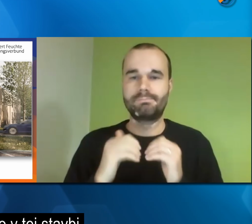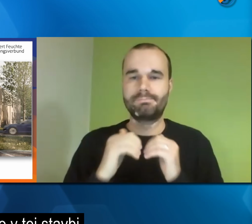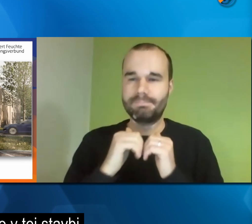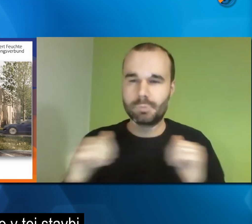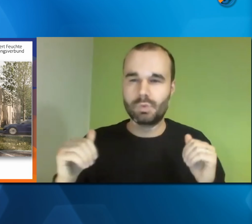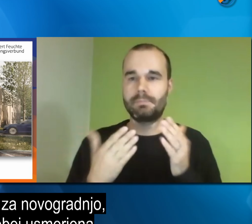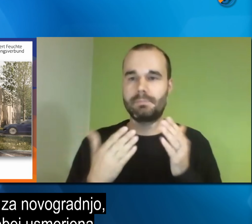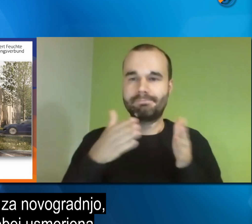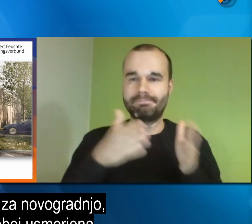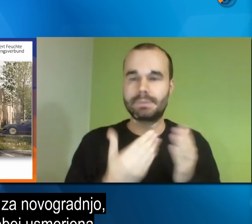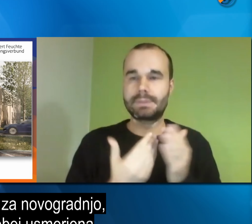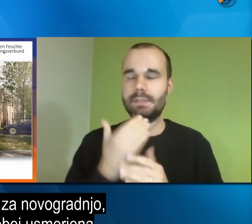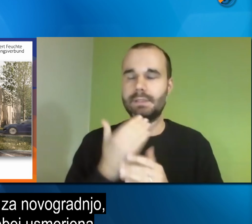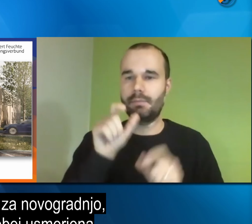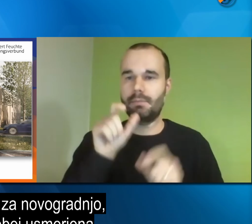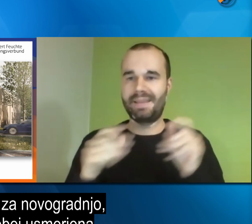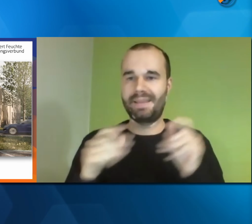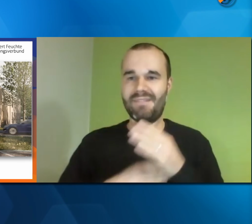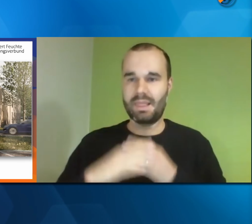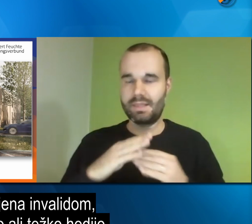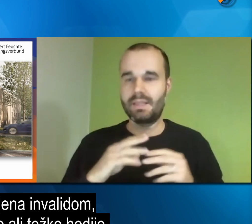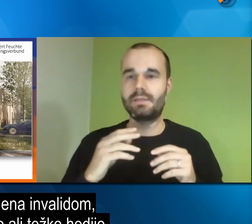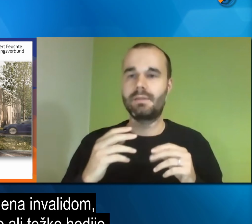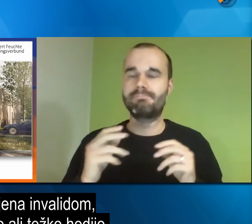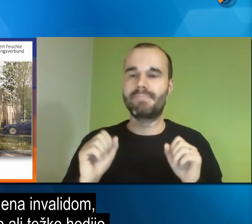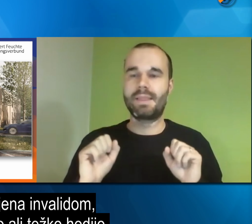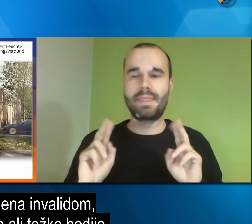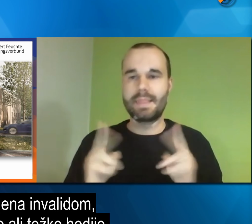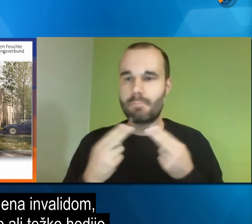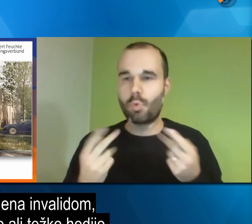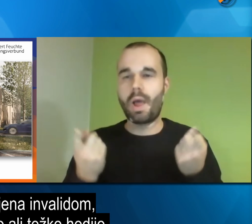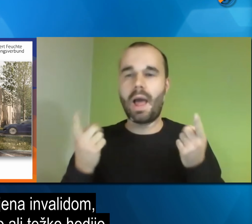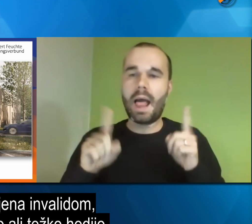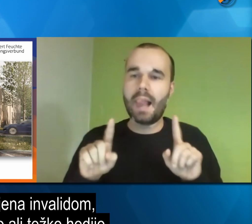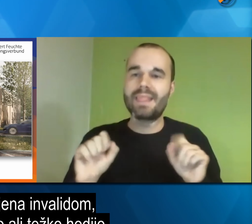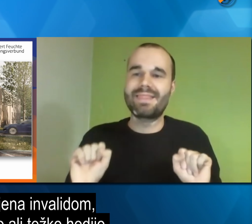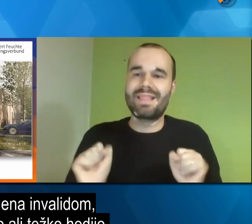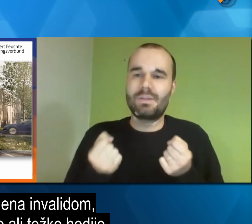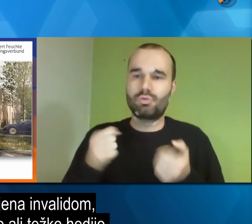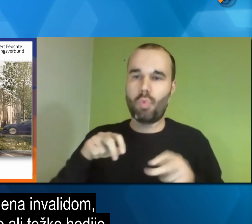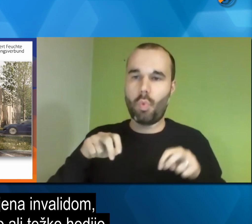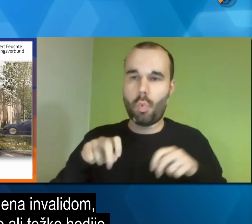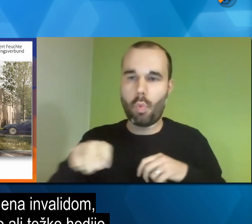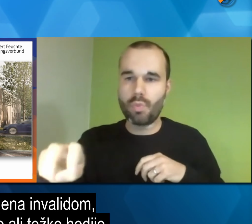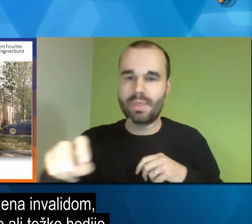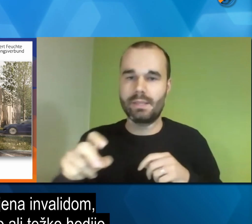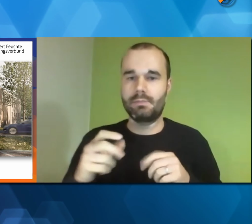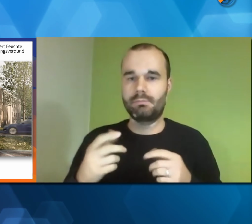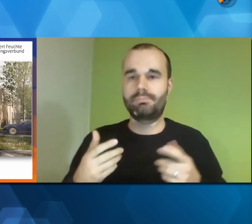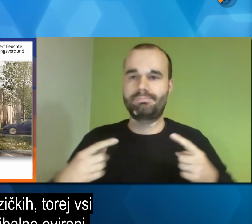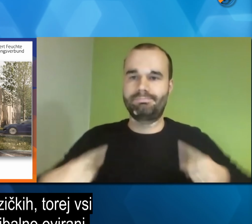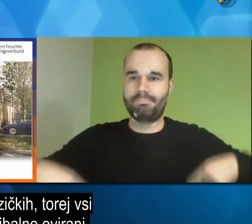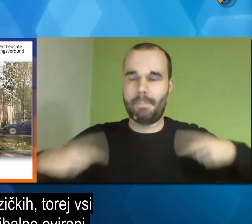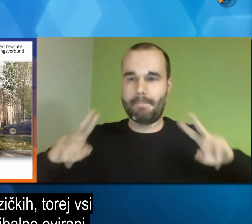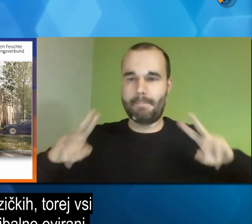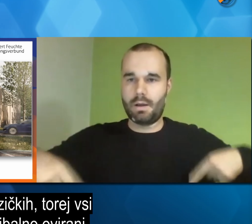novo gradnjo, ki je res posebej usmerjena in prilagojena invalidom, ki res ne morejo ali pa težko hodijo,